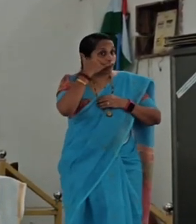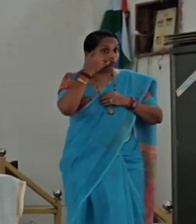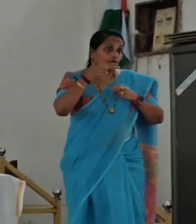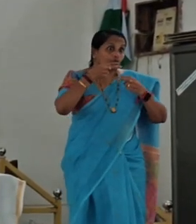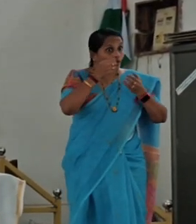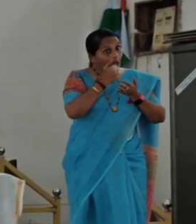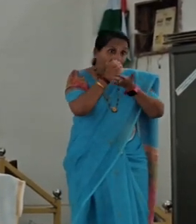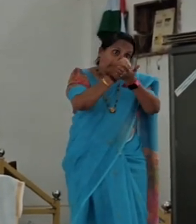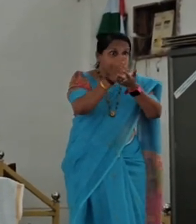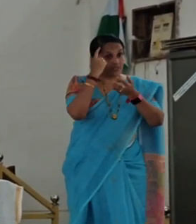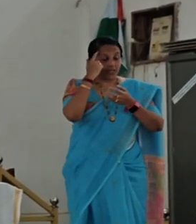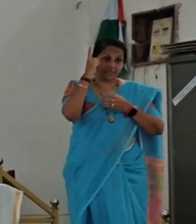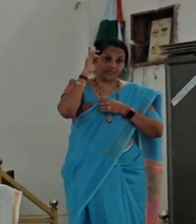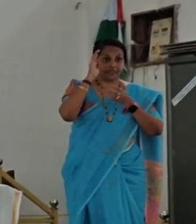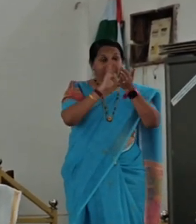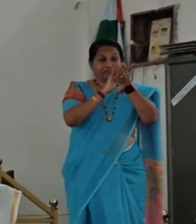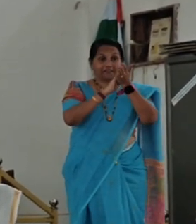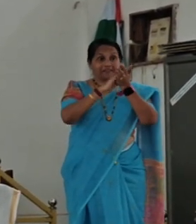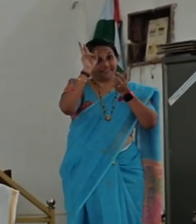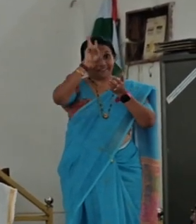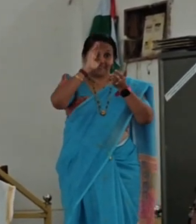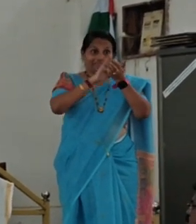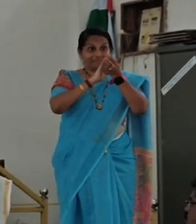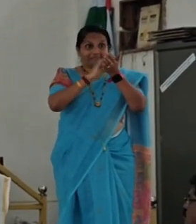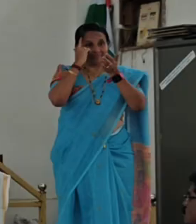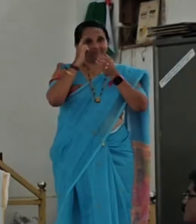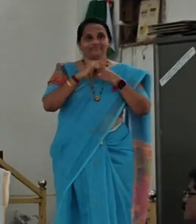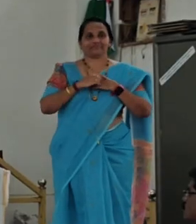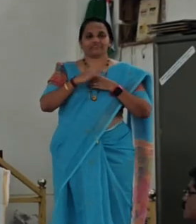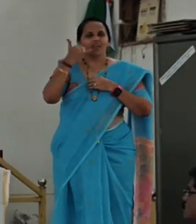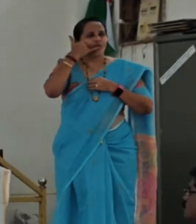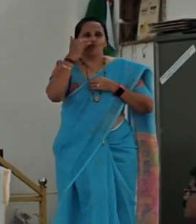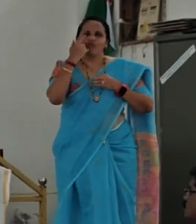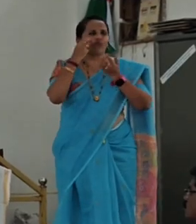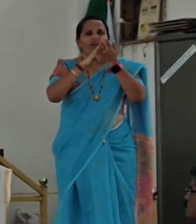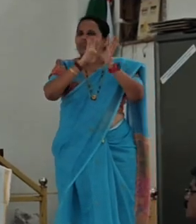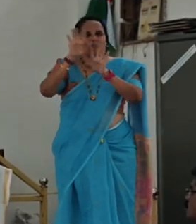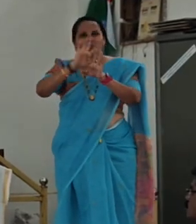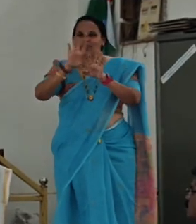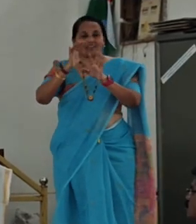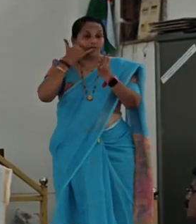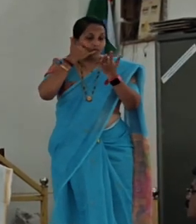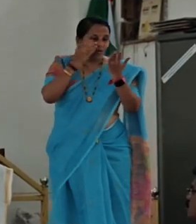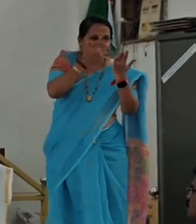ఇస్తుందంటే సెల్ ఫోన్ ఈజ్ నథింగ్ బట్ అన్ ఎడిక్షన్.